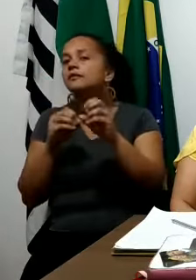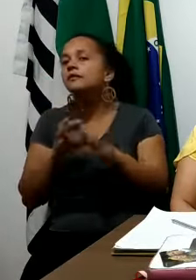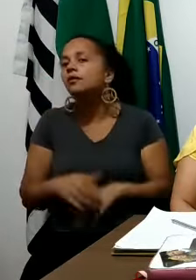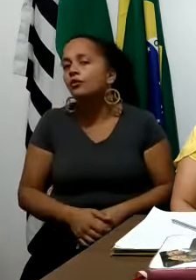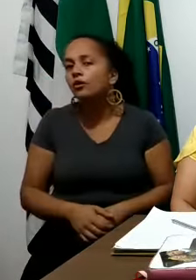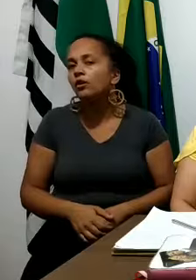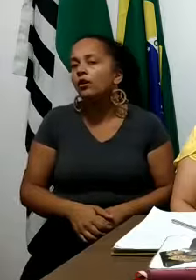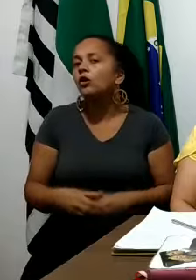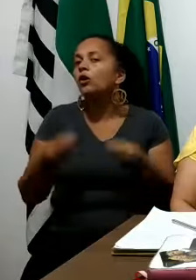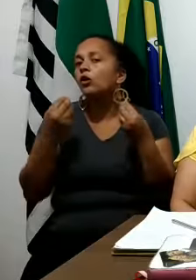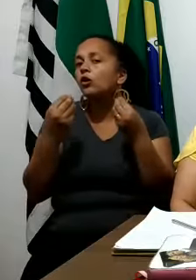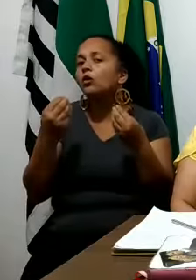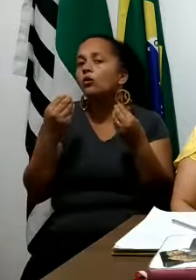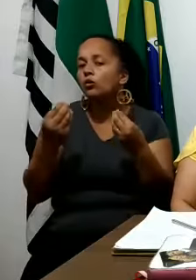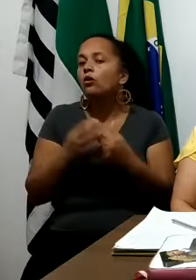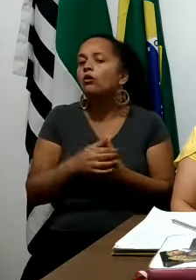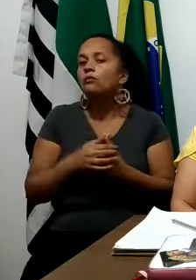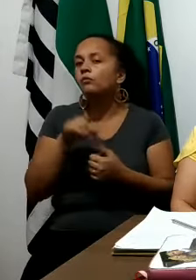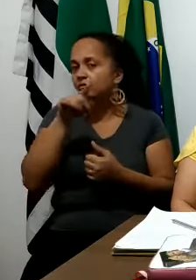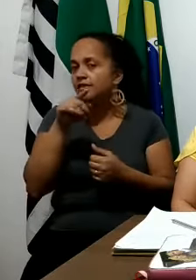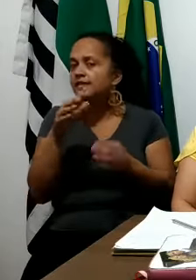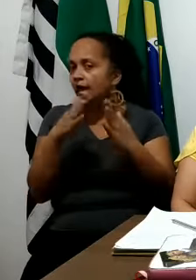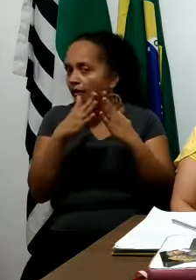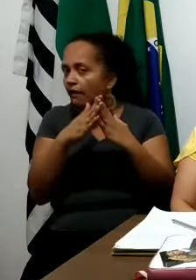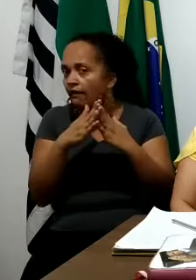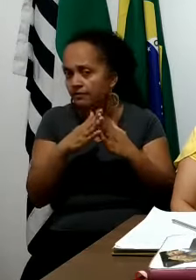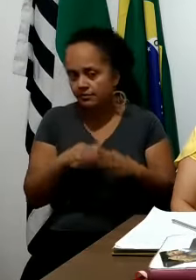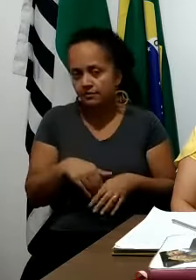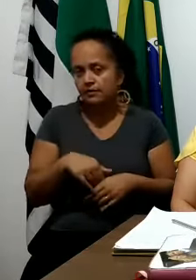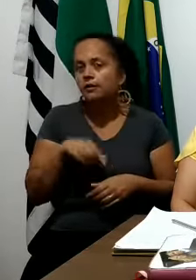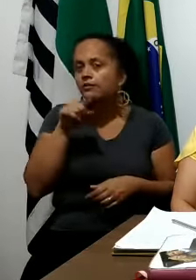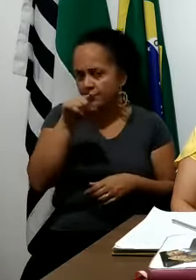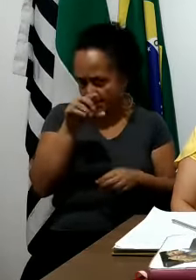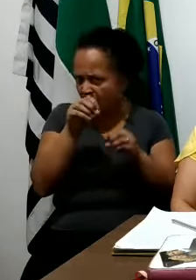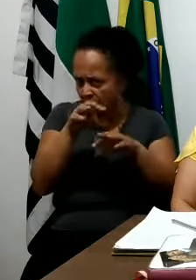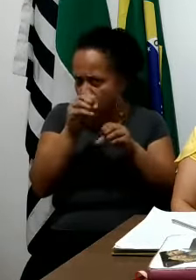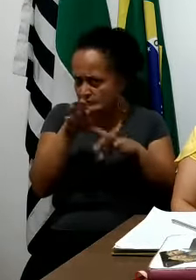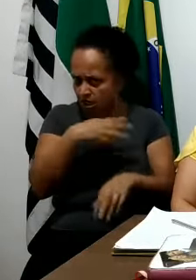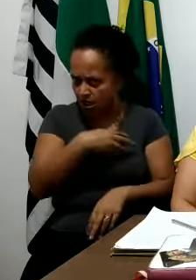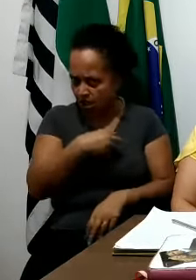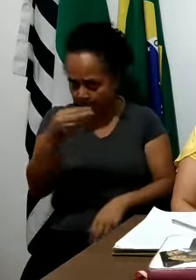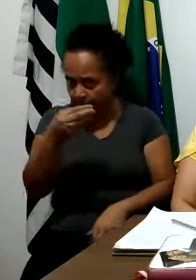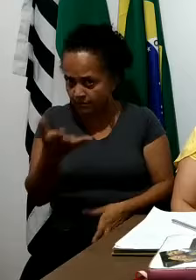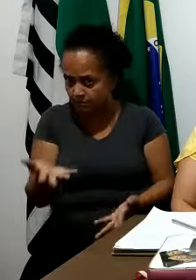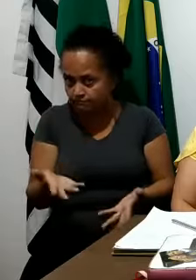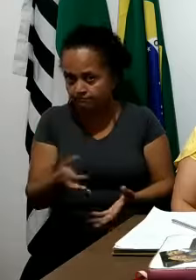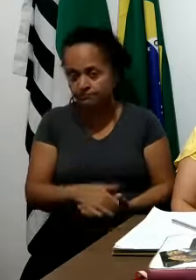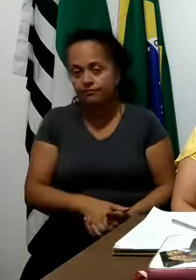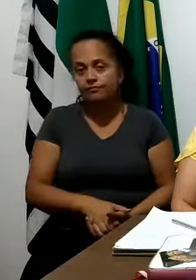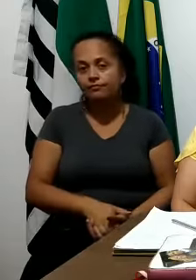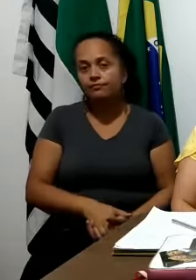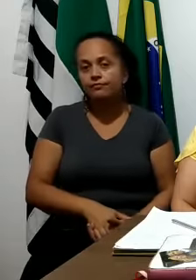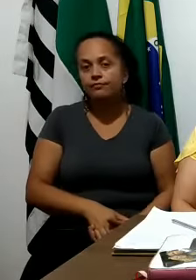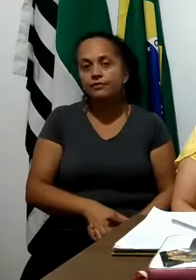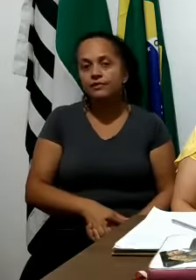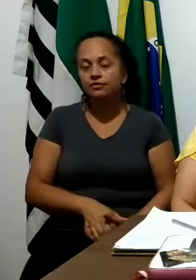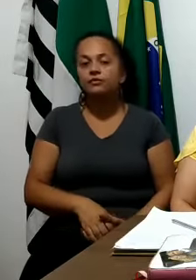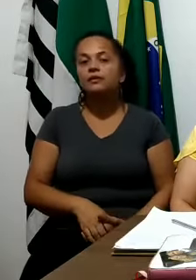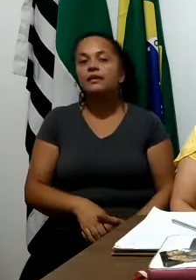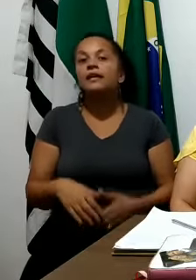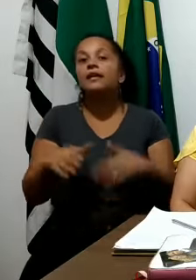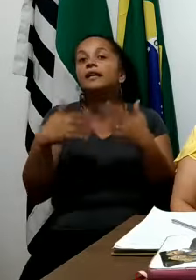chegar um momento que ele vai para essa cisterna, que ele vai para a sociedade. Sim. Né? E quem vai estar observando eles? Potifar,